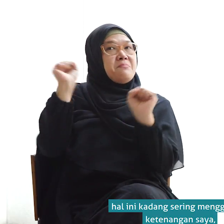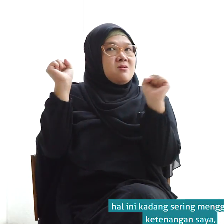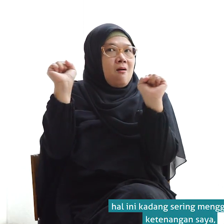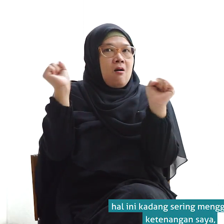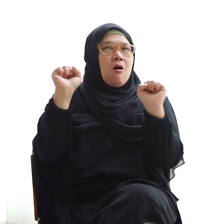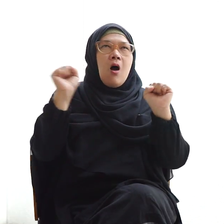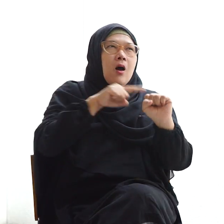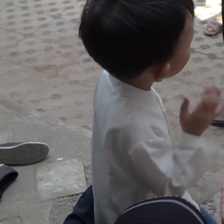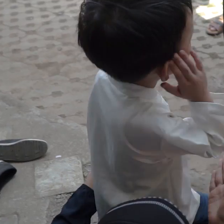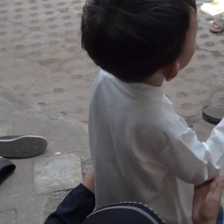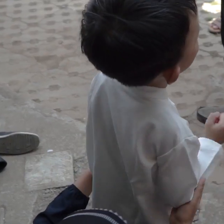saya.